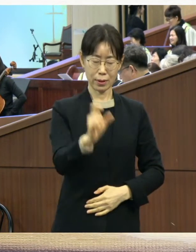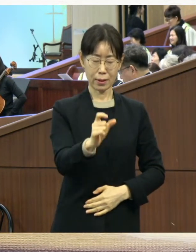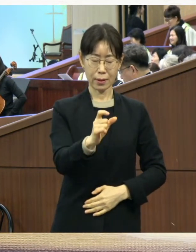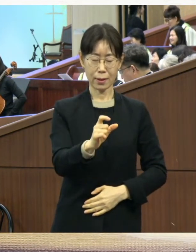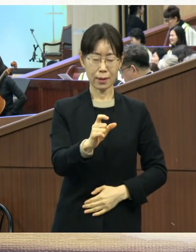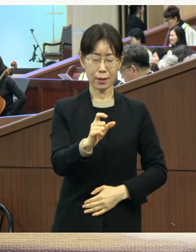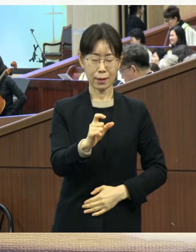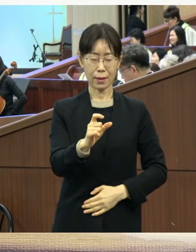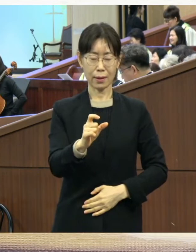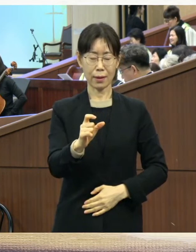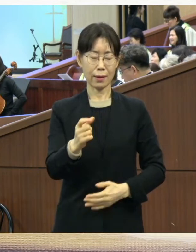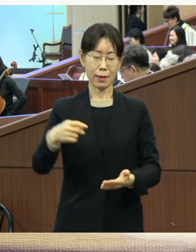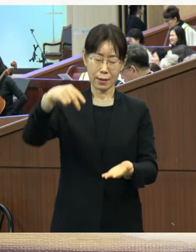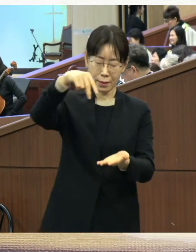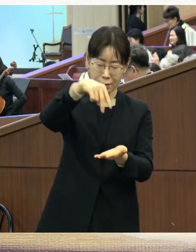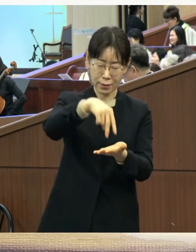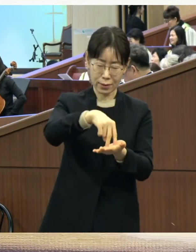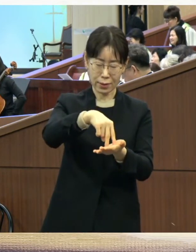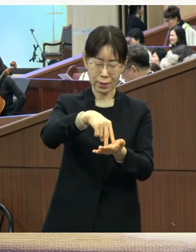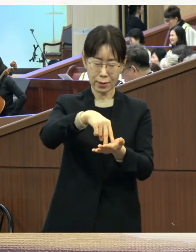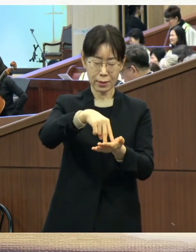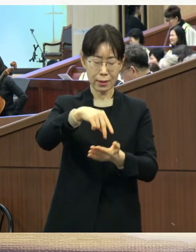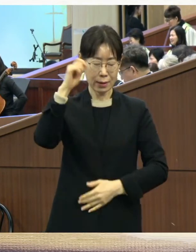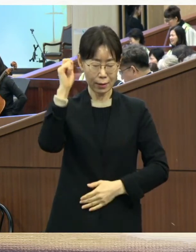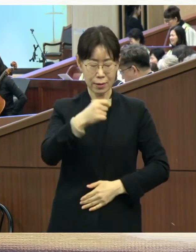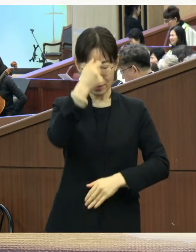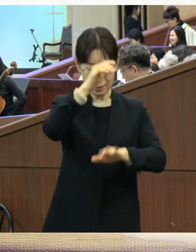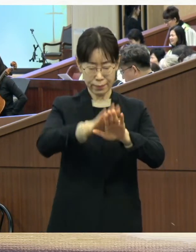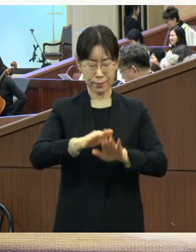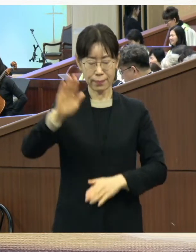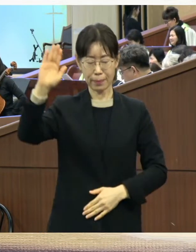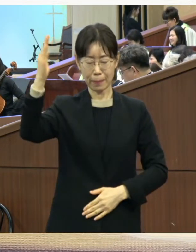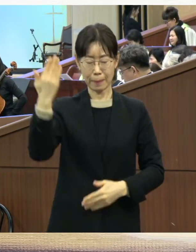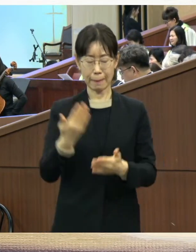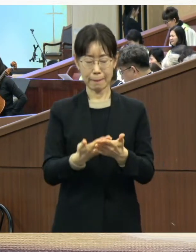세워지는 복된 이 새벽이 되게 하여 주시옵소서.